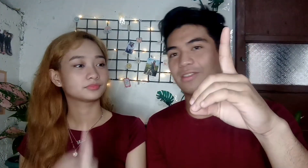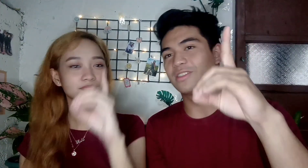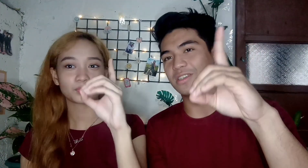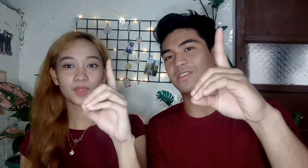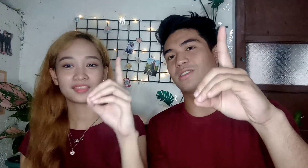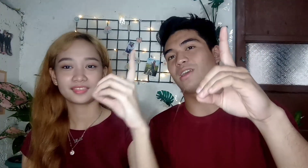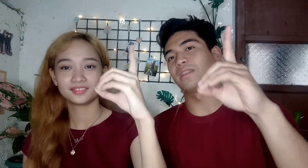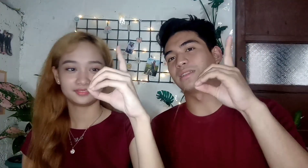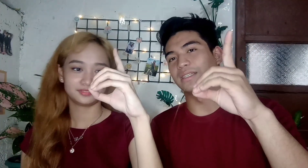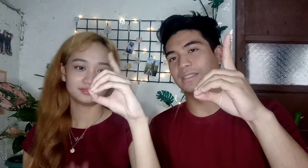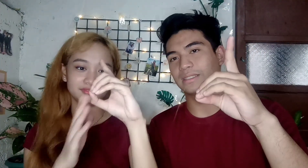D.